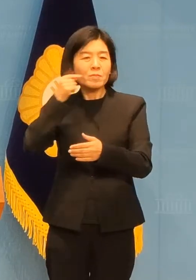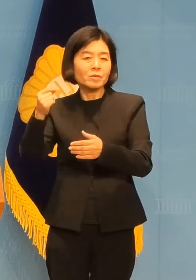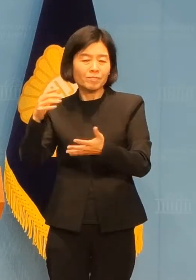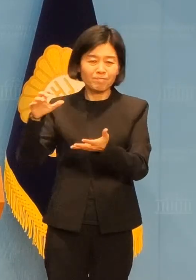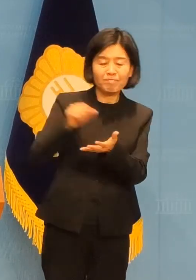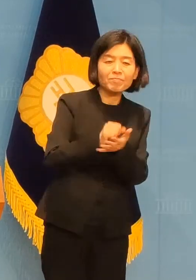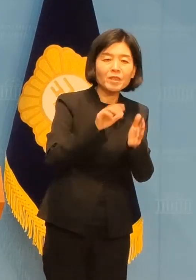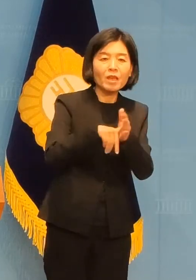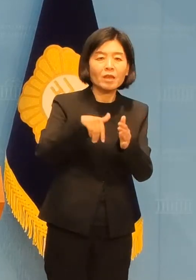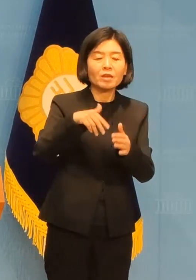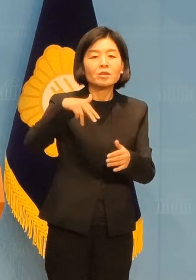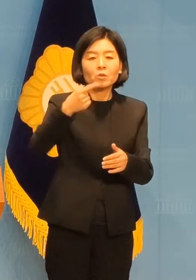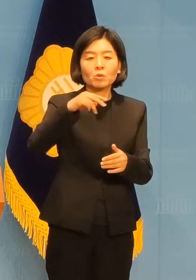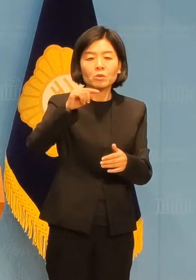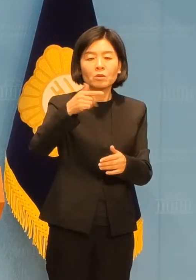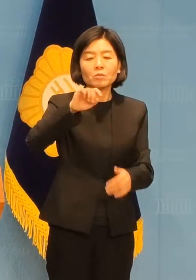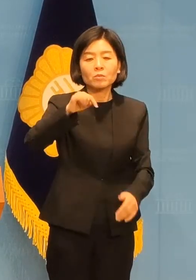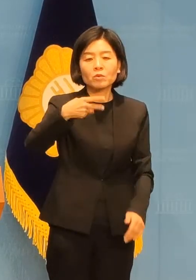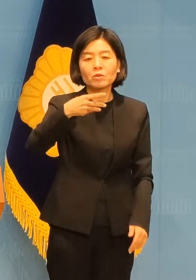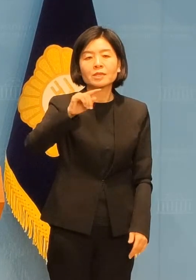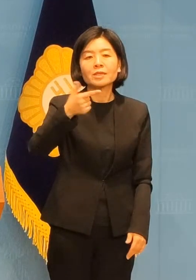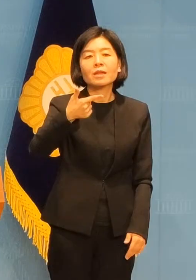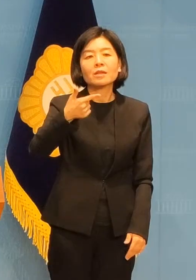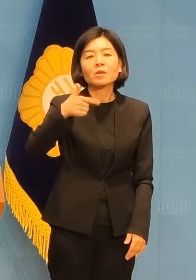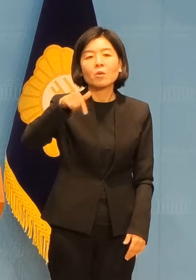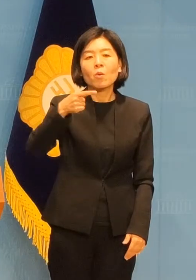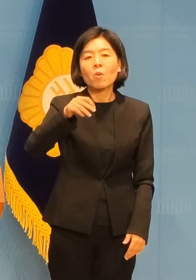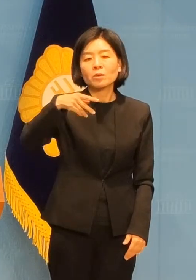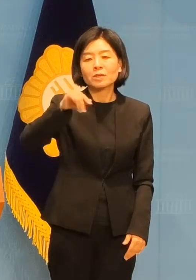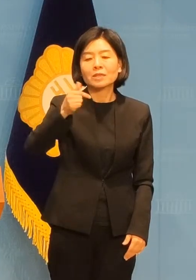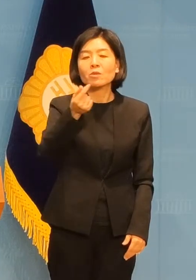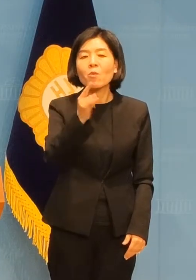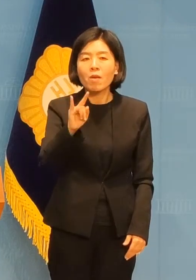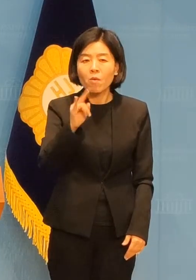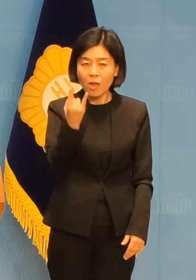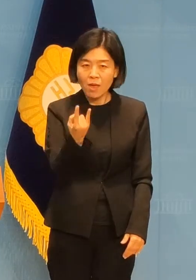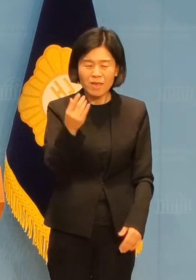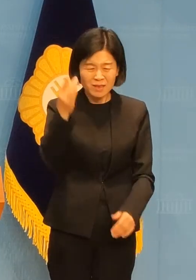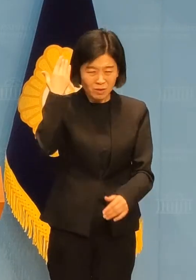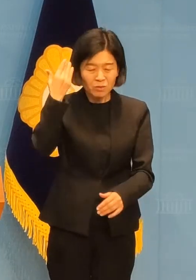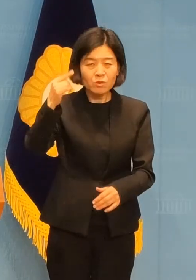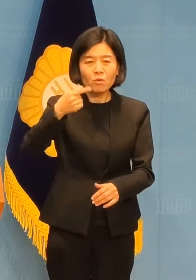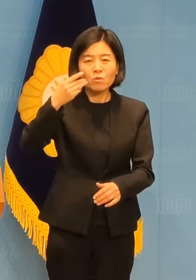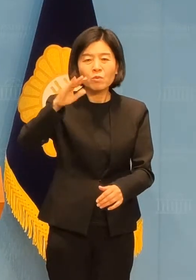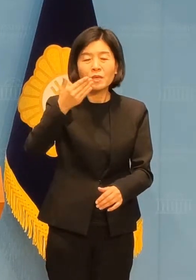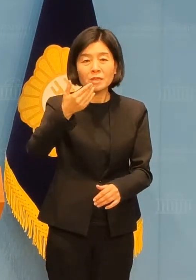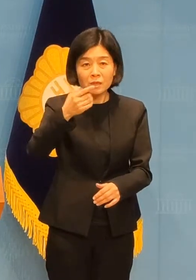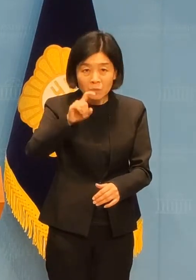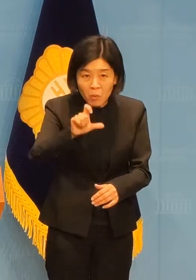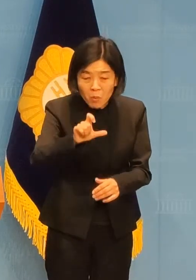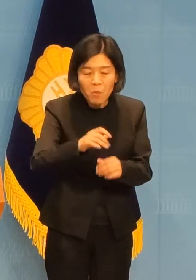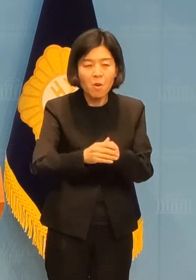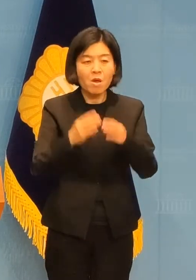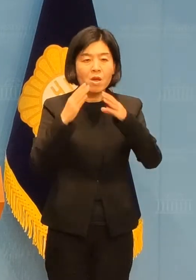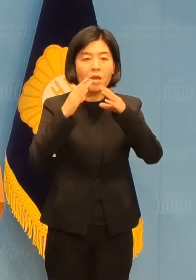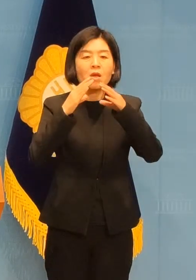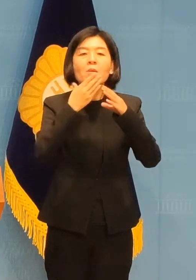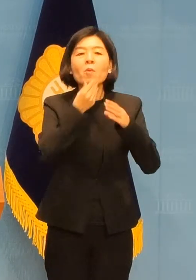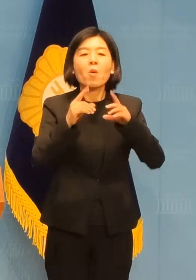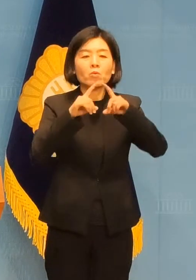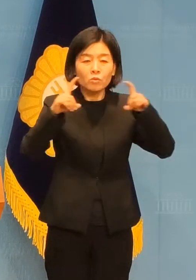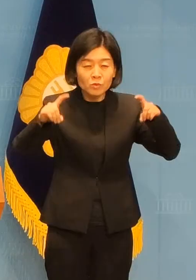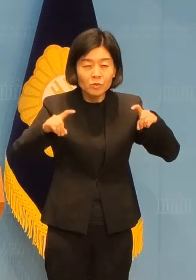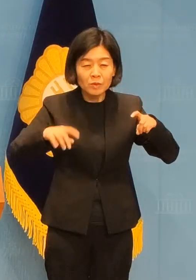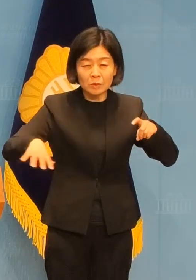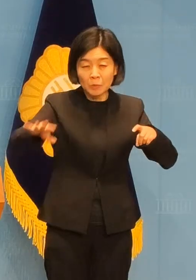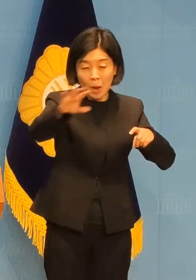조선물산 공진회, 1915년에 있었던 조선물산 공진회 등을 명분으로 경복궁 전각을 대거